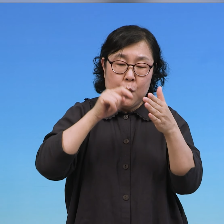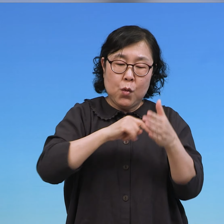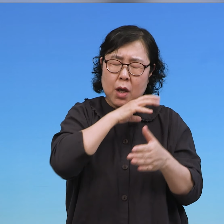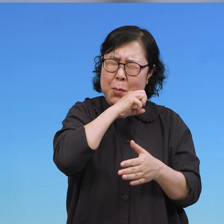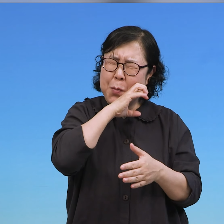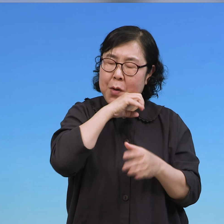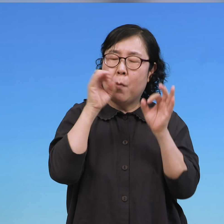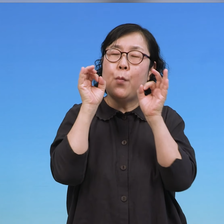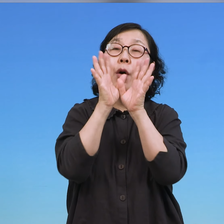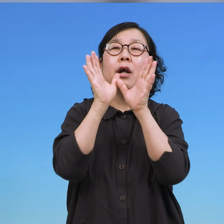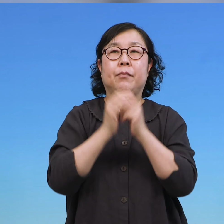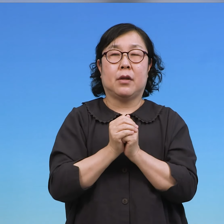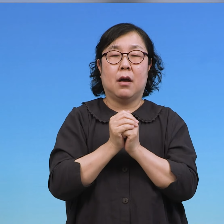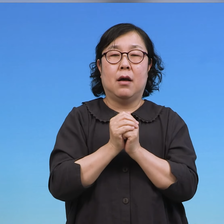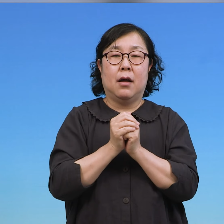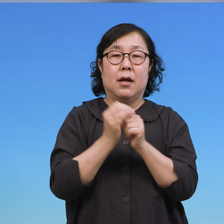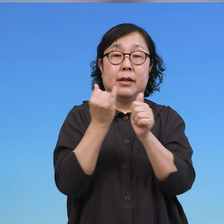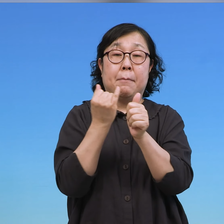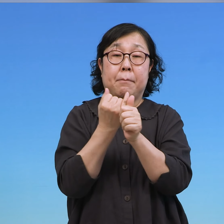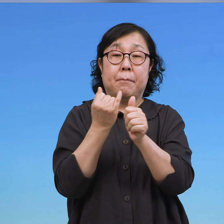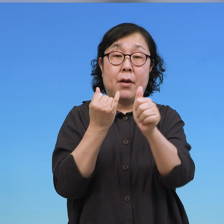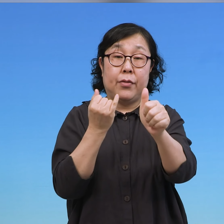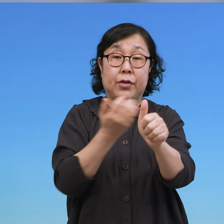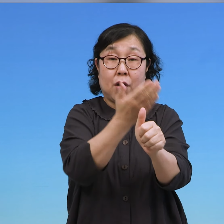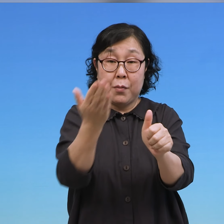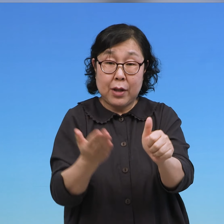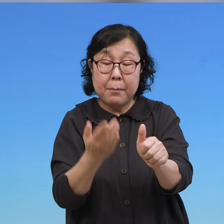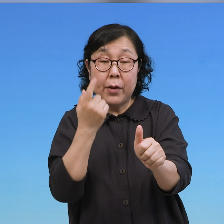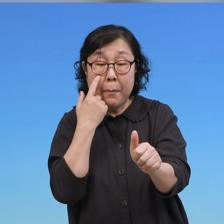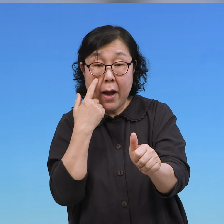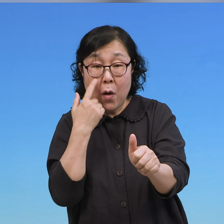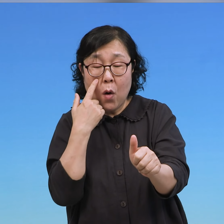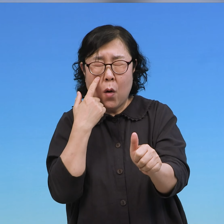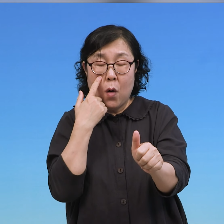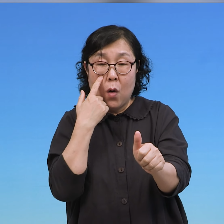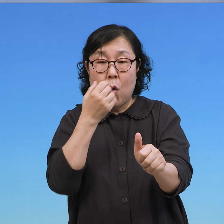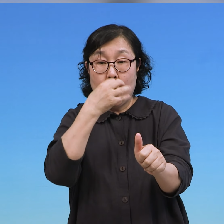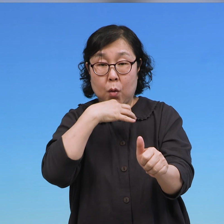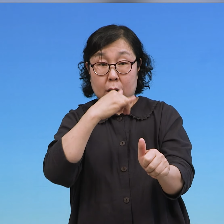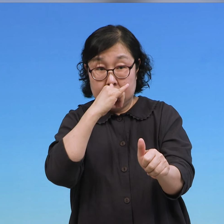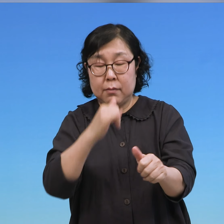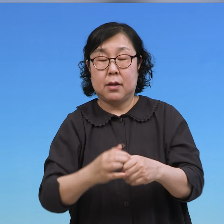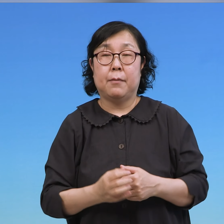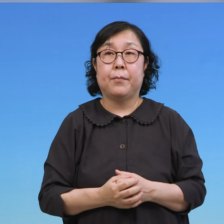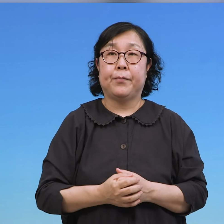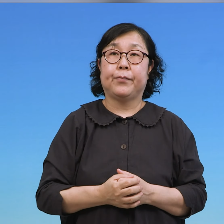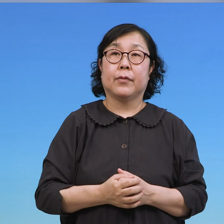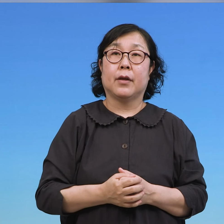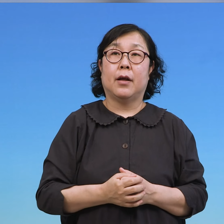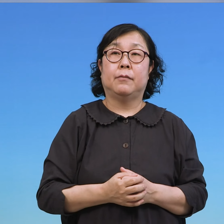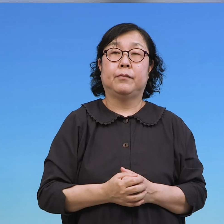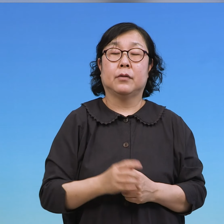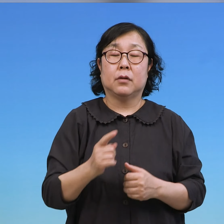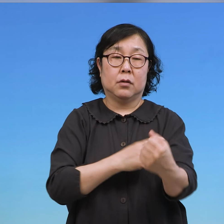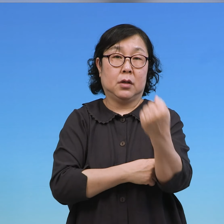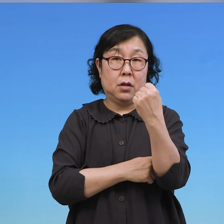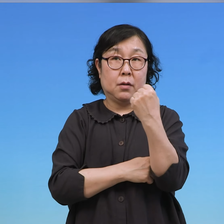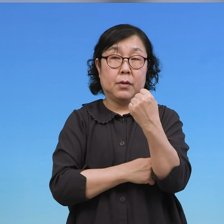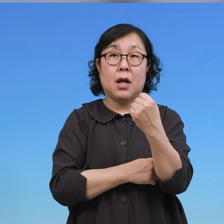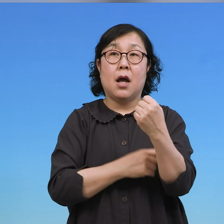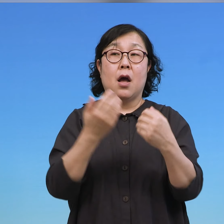없어져요. 사랑하는 남편 여러분, 한번 해보세요. 진짜 효과가 있습니다. 그래서 이것도